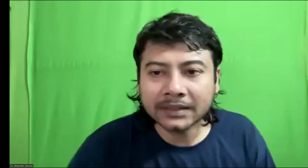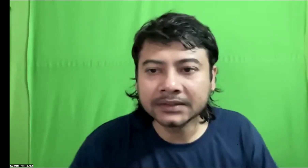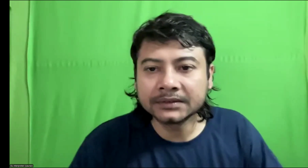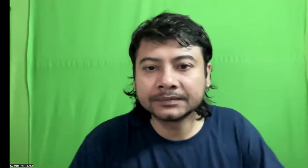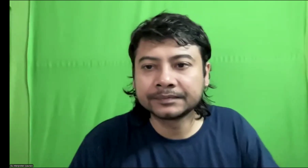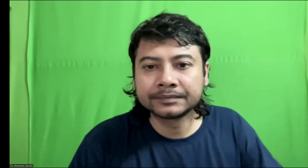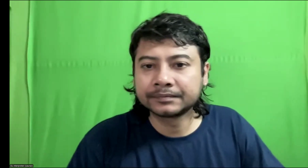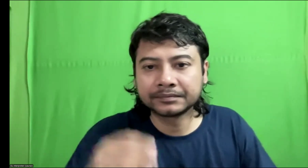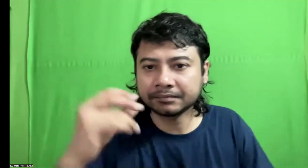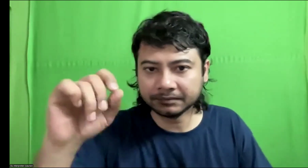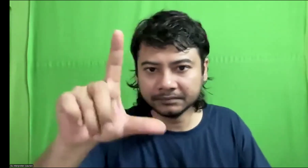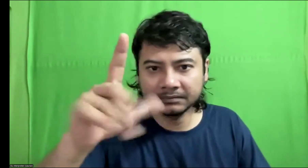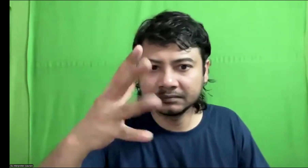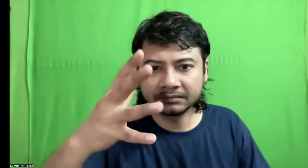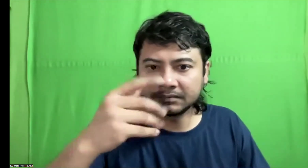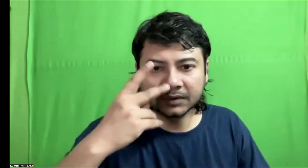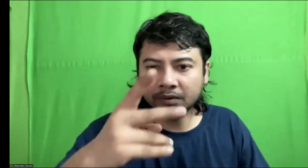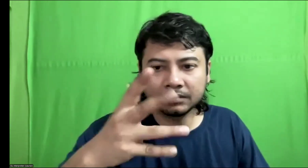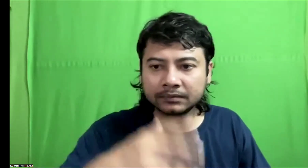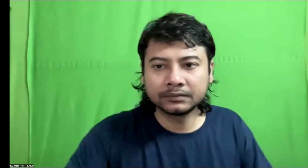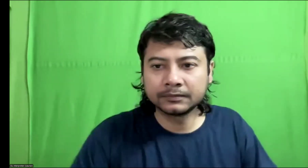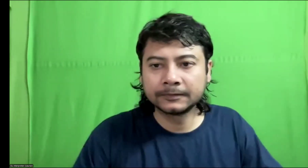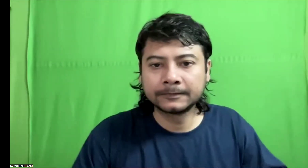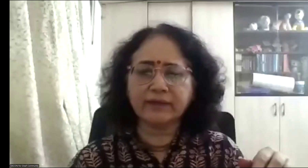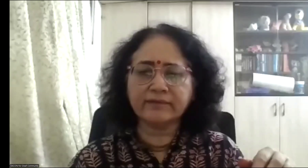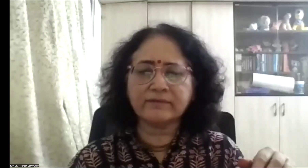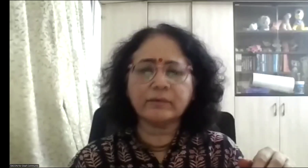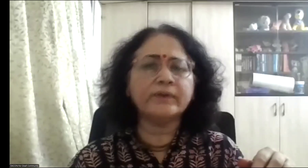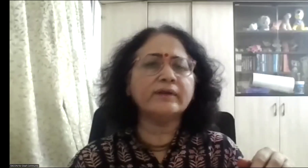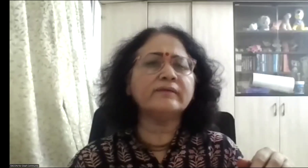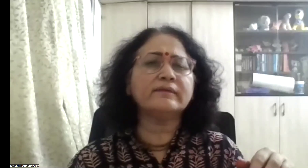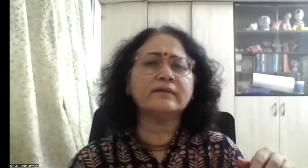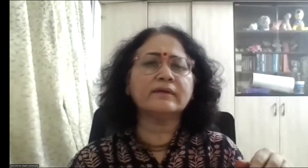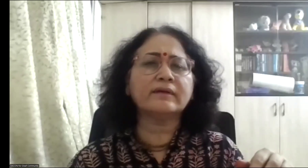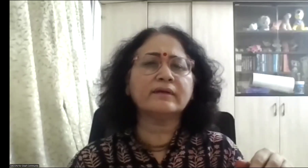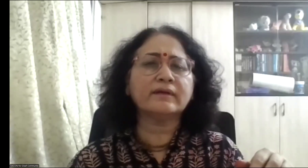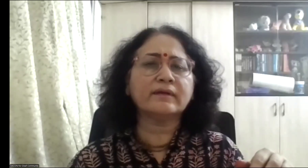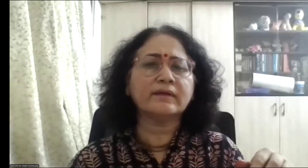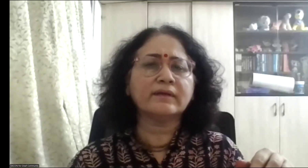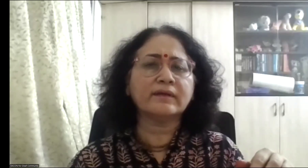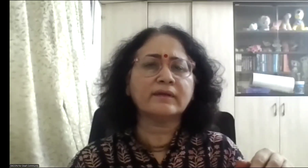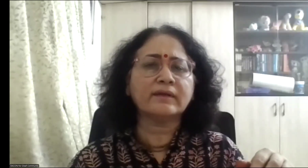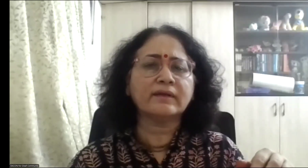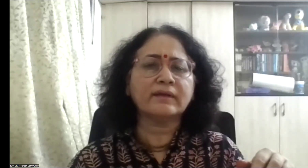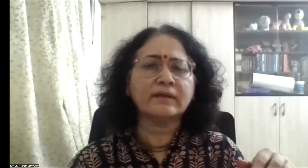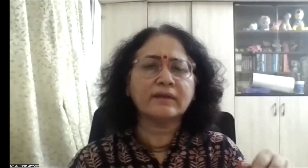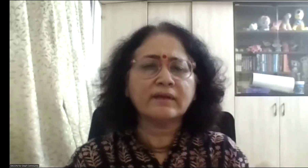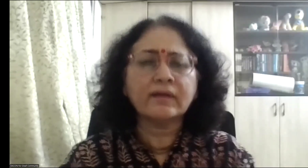नो माता जी, It's not visible. नो Okay. I'll just open this.